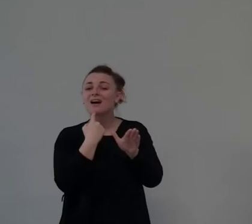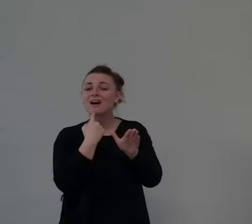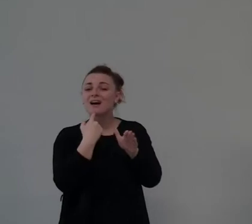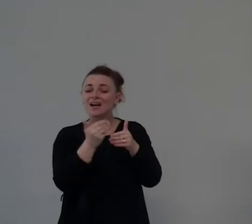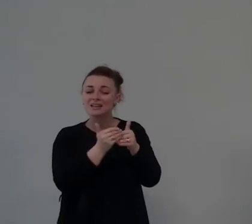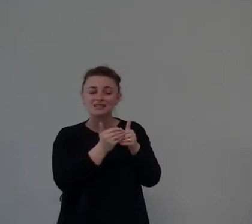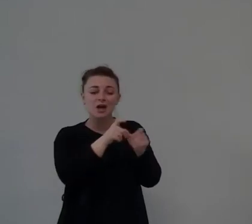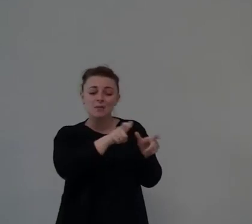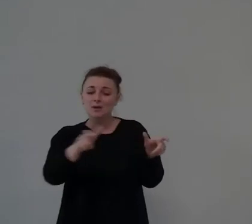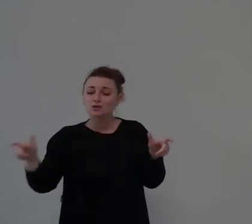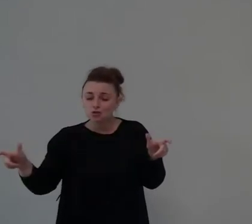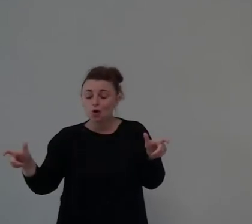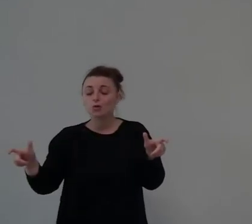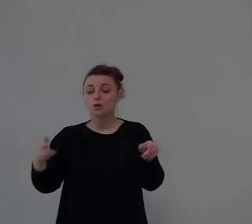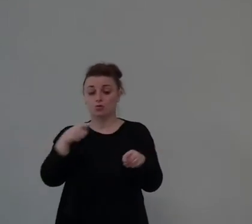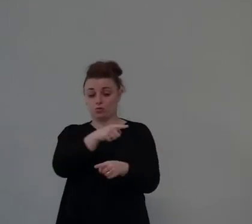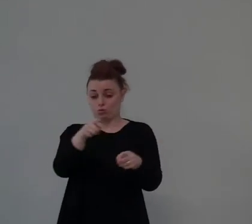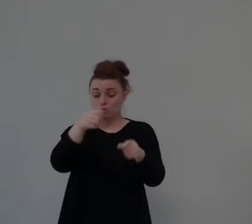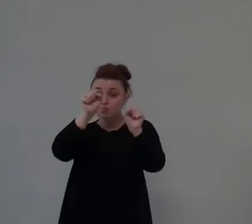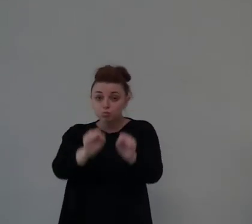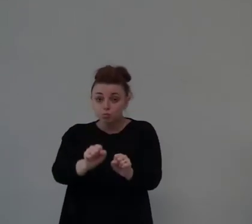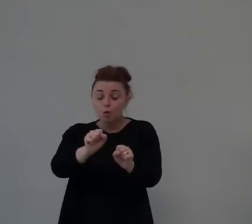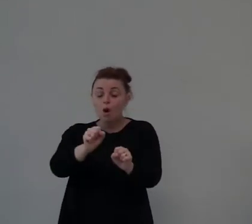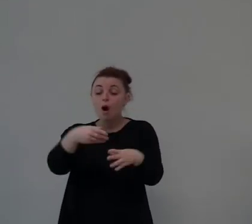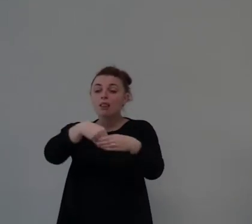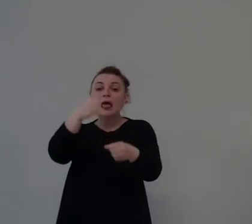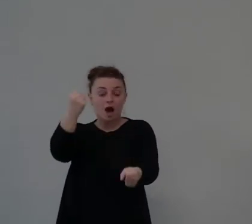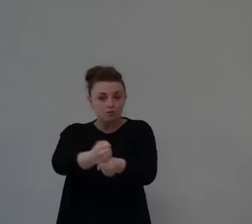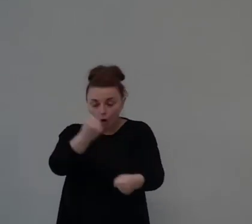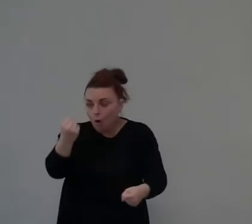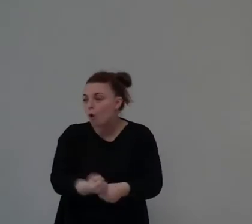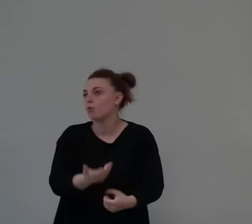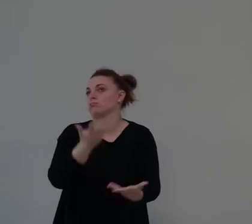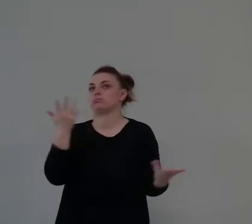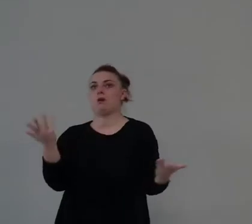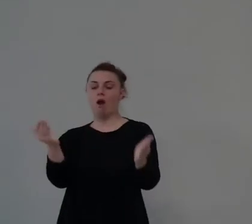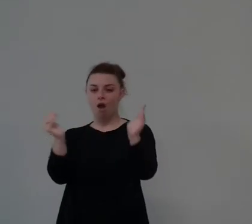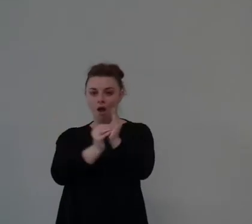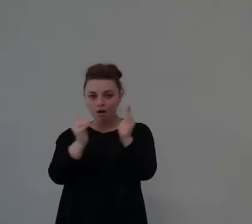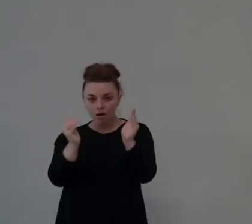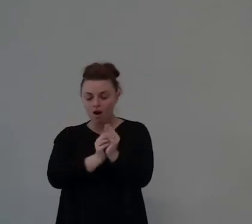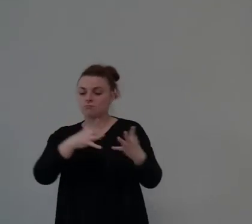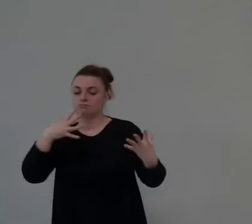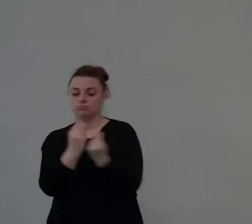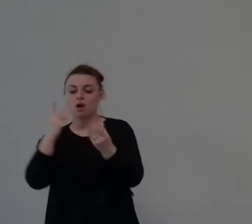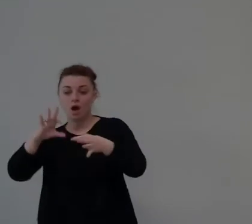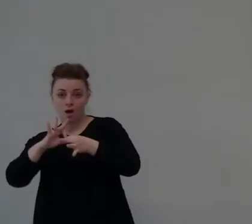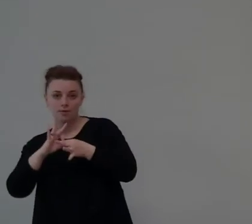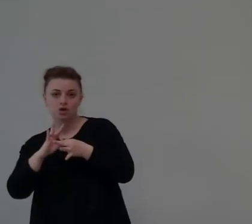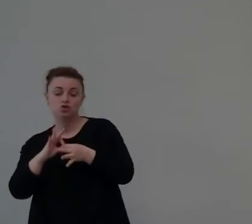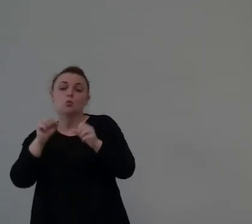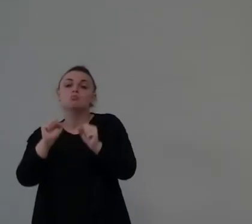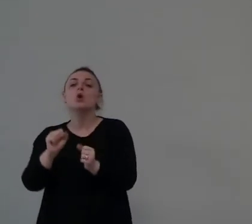sia, tu puoi essere al lavoro, tu puoi essere a casa, tu puoi essere tra gli amici, tu puoi essere in un